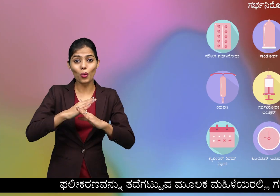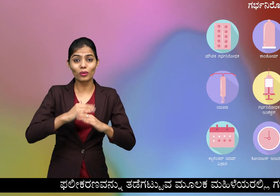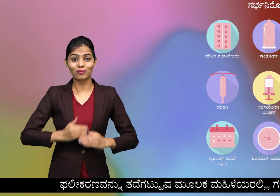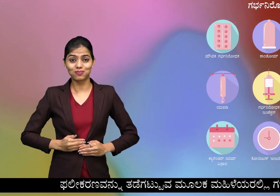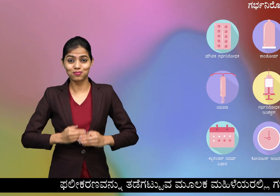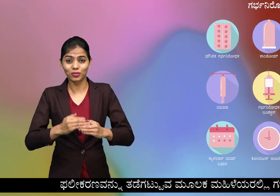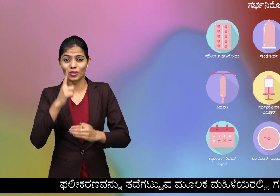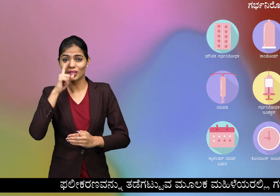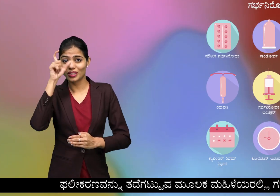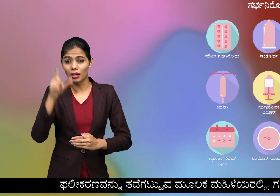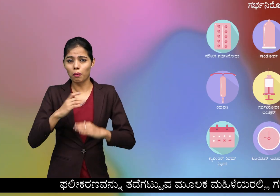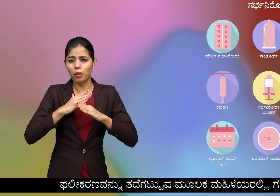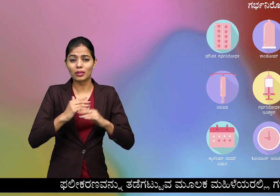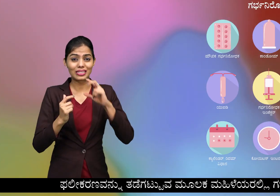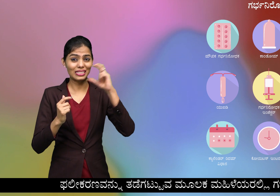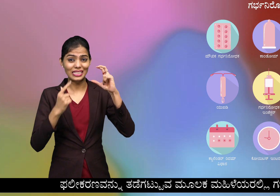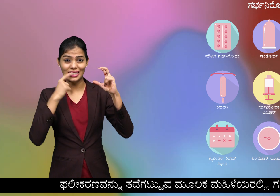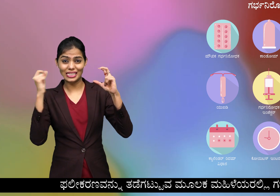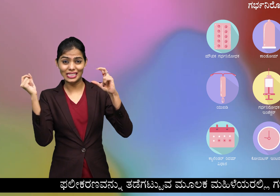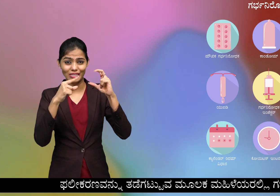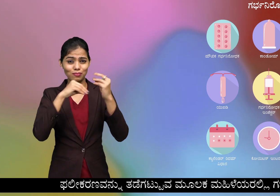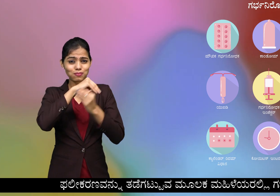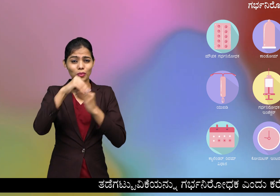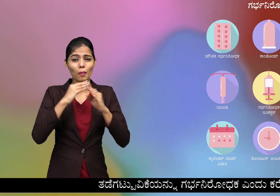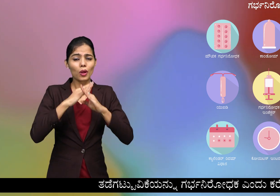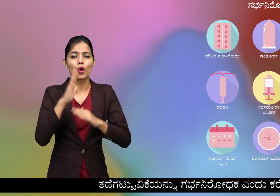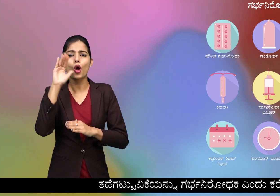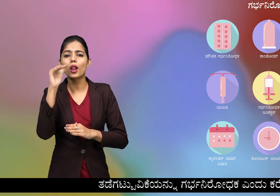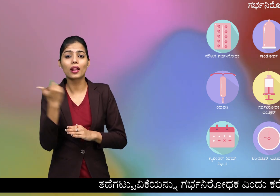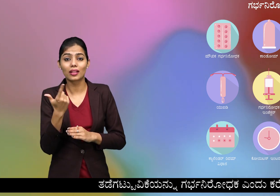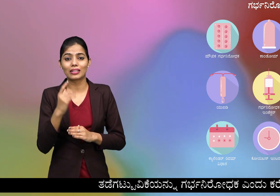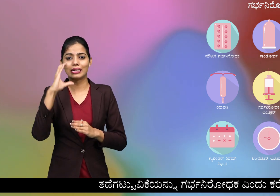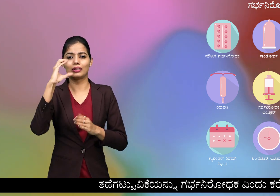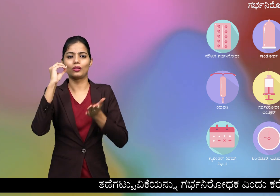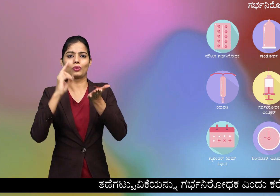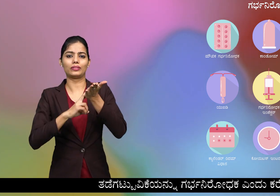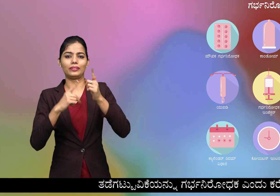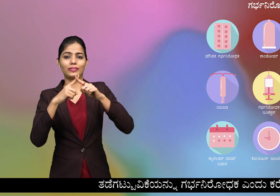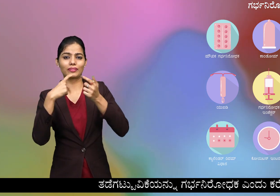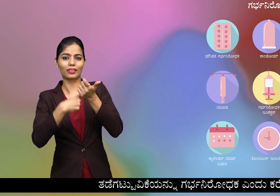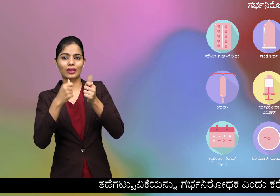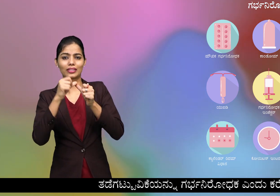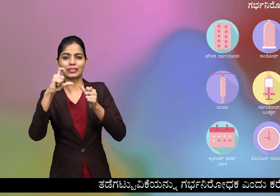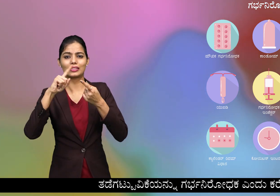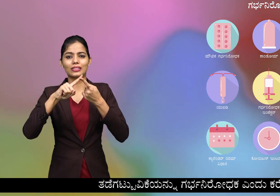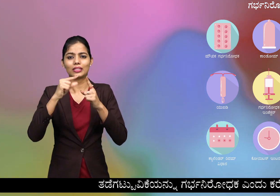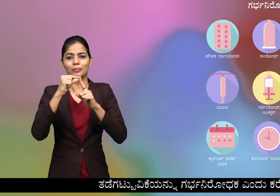ಫಲೀಕರಣವನ್ನು ತಡೆಗಟ್ಟುವ ಮೂಲಕ ಮಹಿಳೆಯರಲ್ಲಿ ಗರ್ಭಧಾರಣೆಯ ತಡೆಗಟ್ಟುವಿಕೆಯನ್ನ ಗರ್ಭ ನಿರೋಧಕ ಎಂದು ಕರೆಯಲಾಗುತ್ತೆ.